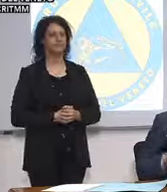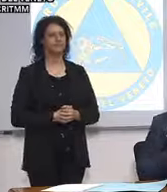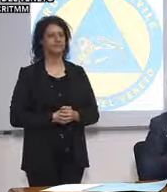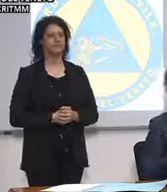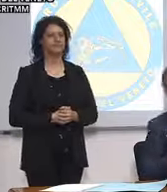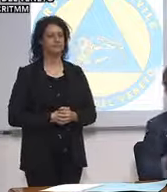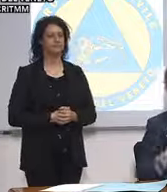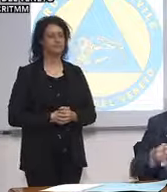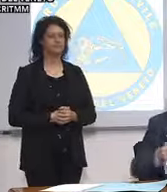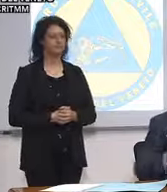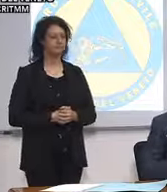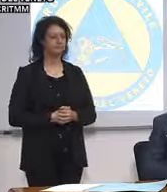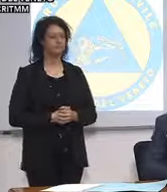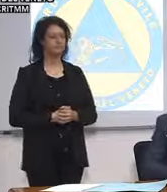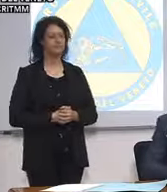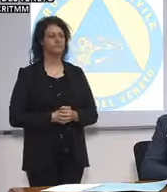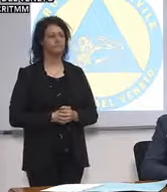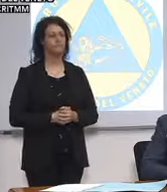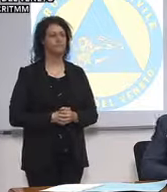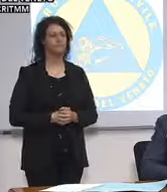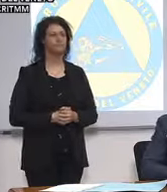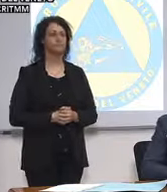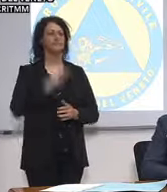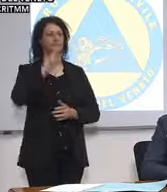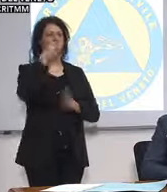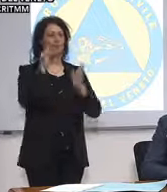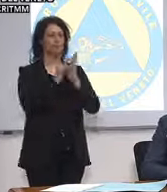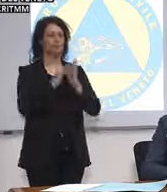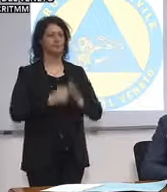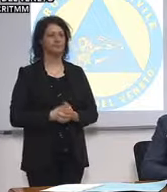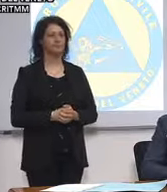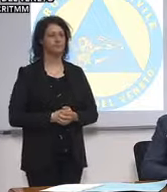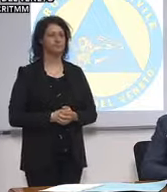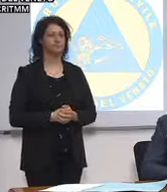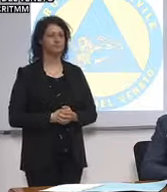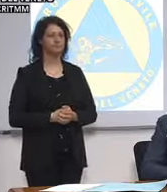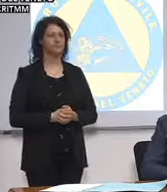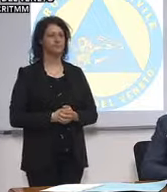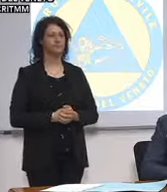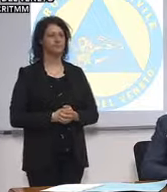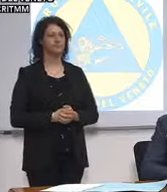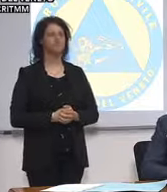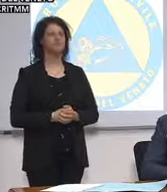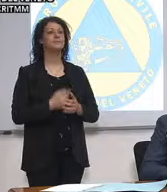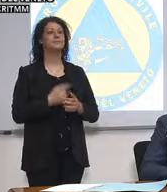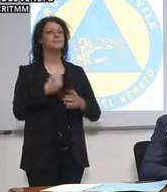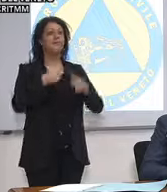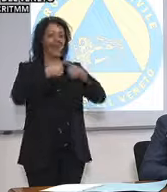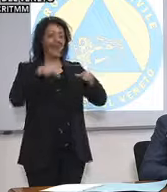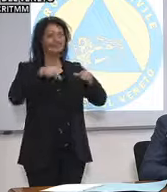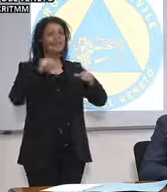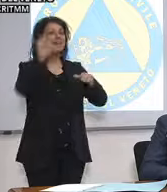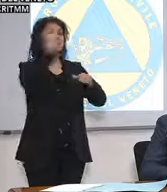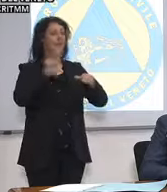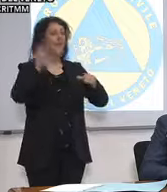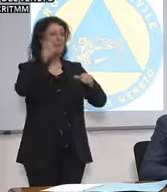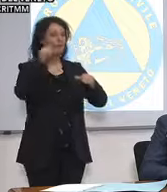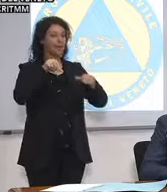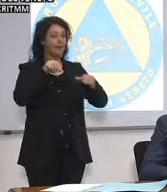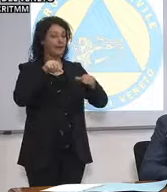scusate, ho perso, eccolo qua. Due, è consentito per i residenti in regione